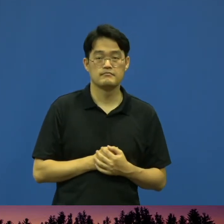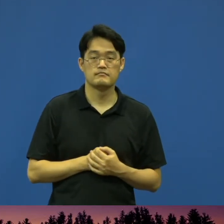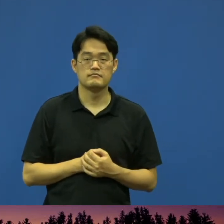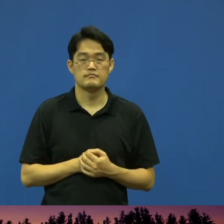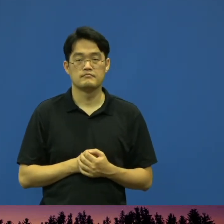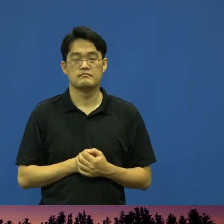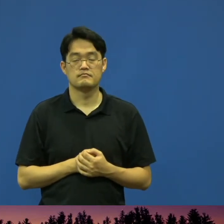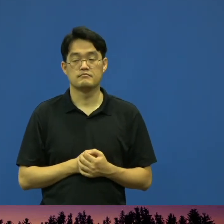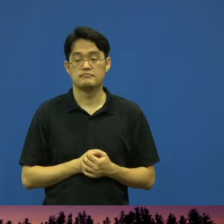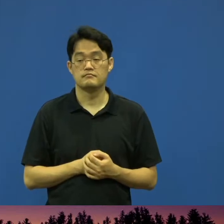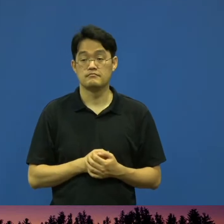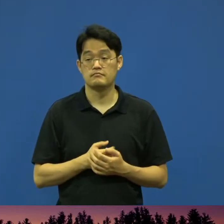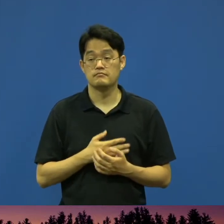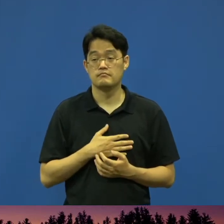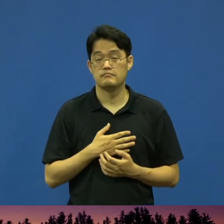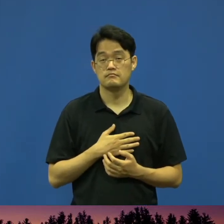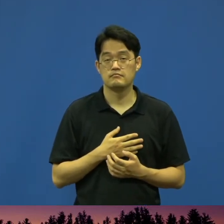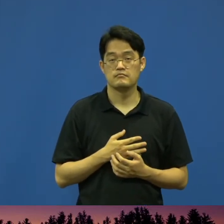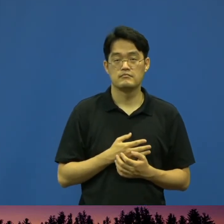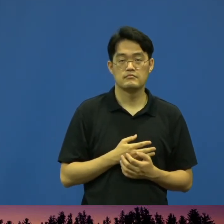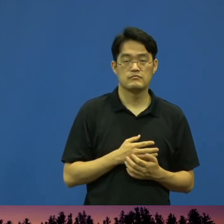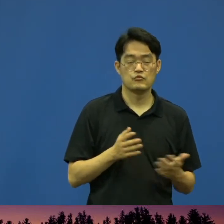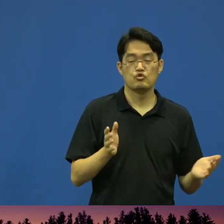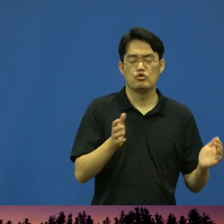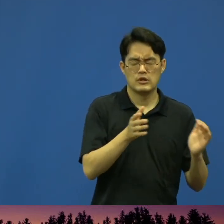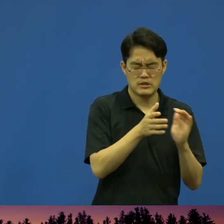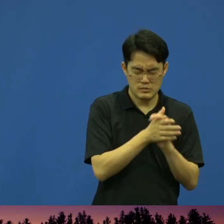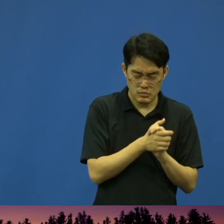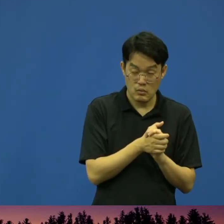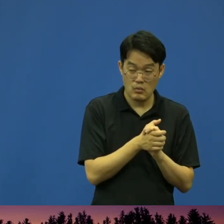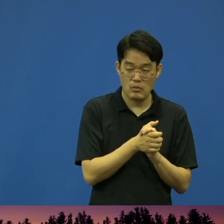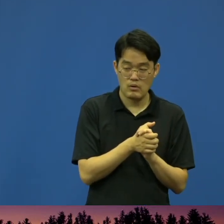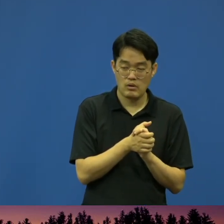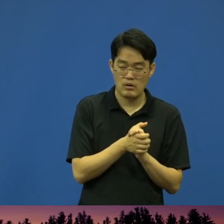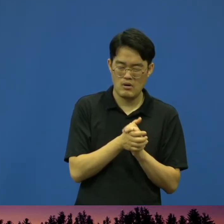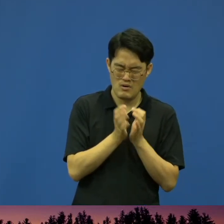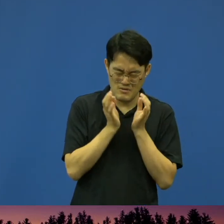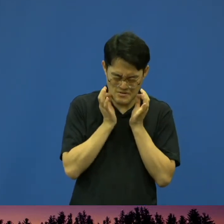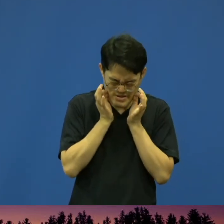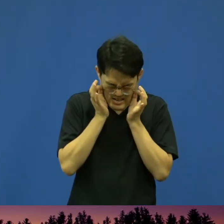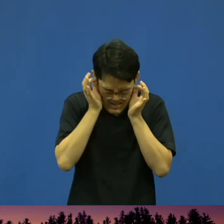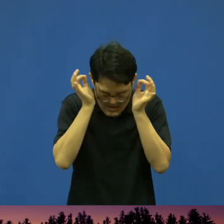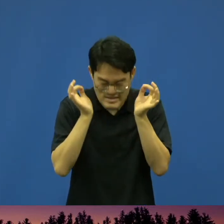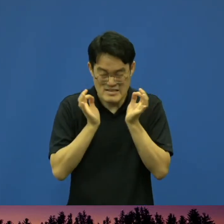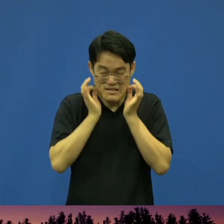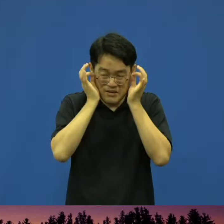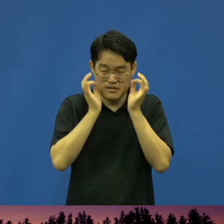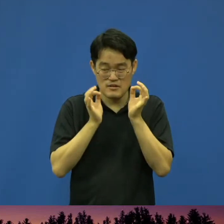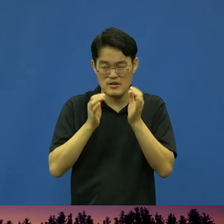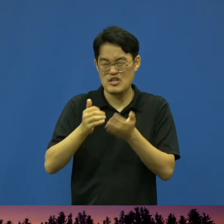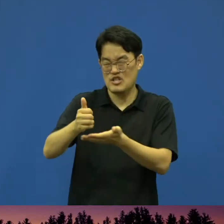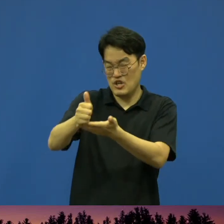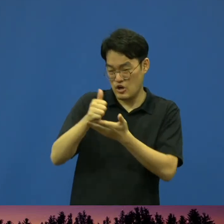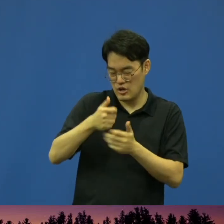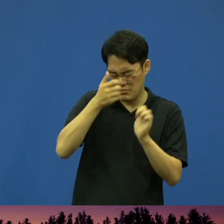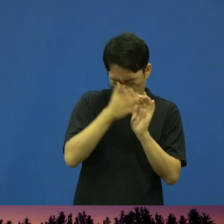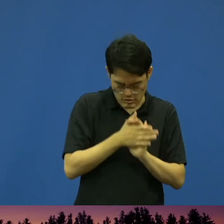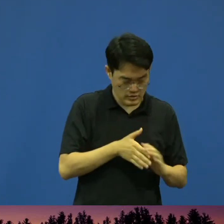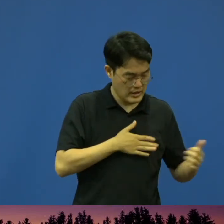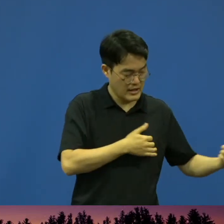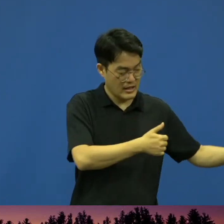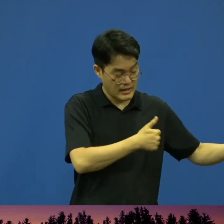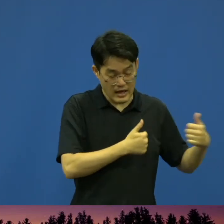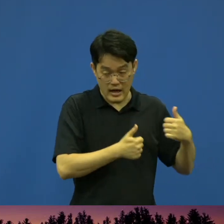저는 잊을 수가 없습니다. 정말 두 손을 가지런히 모으고 온 힘을 다해서 영접 기도를 따라한 그 동생의